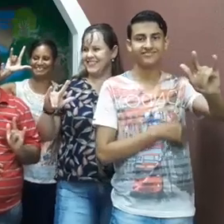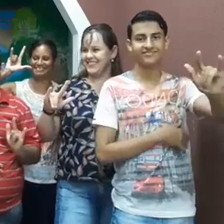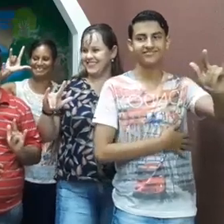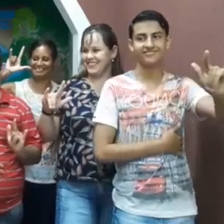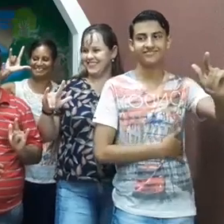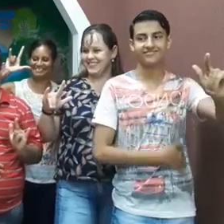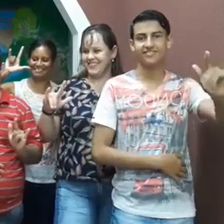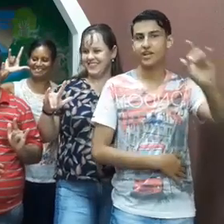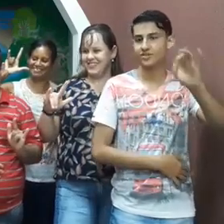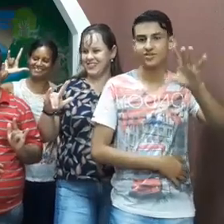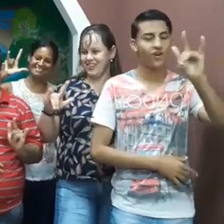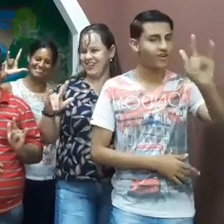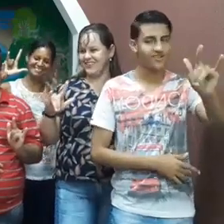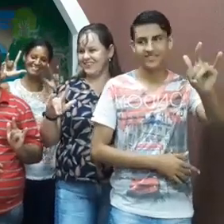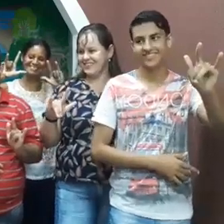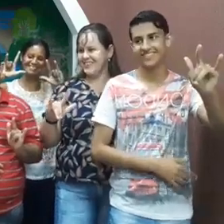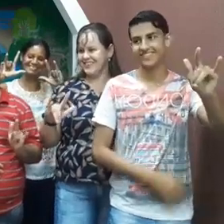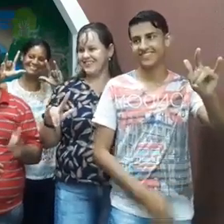Só isso?